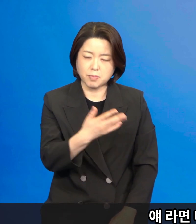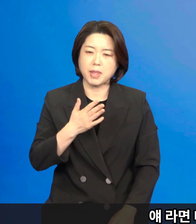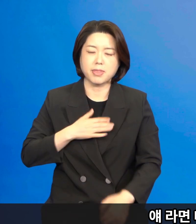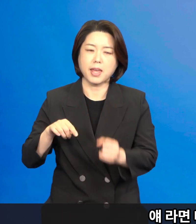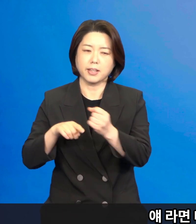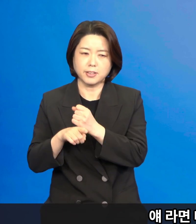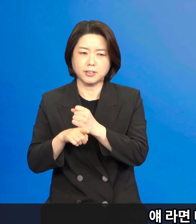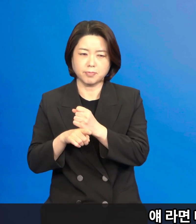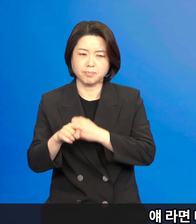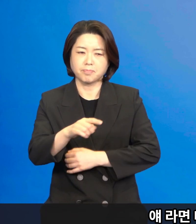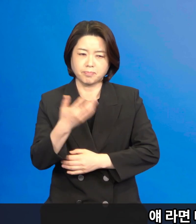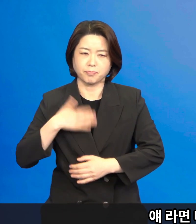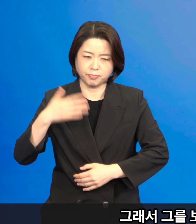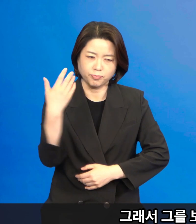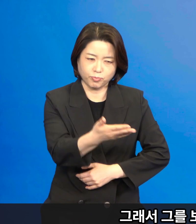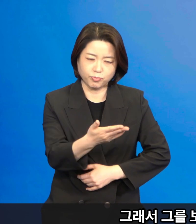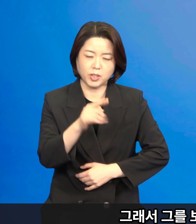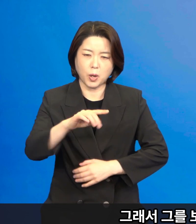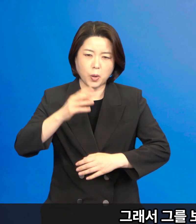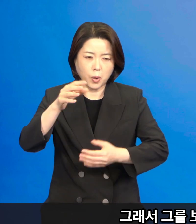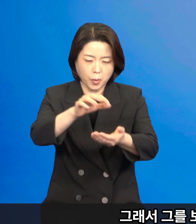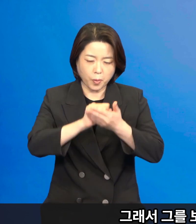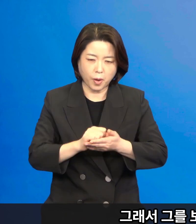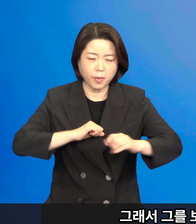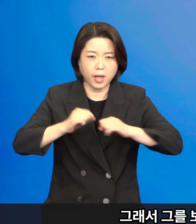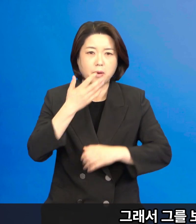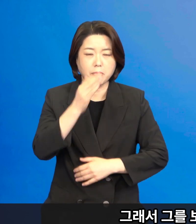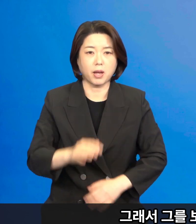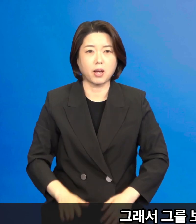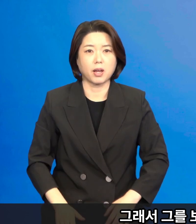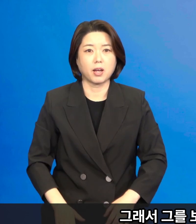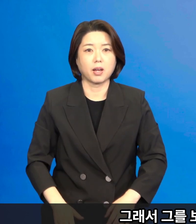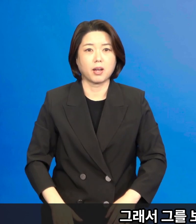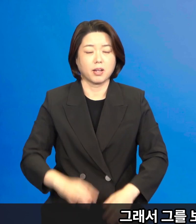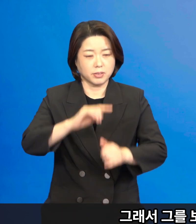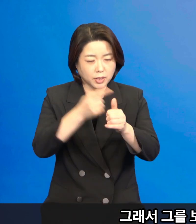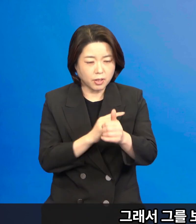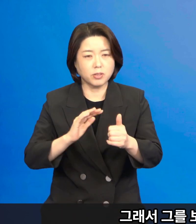뜻을 행하겠구나. 그래서 그를 보호해 주신 거 아닙니까?